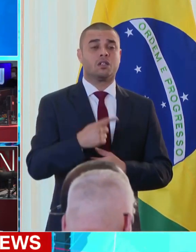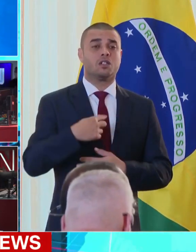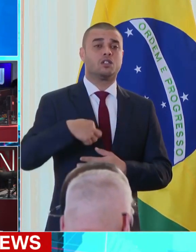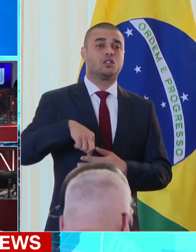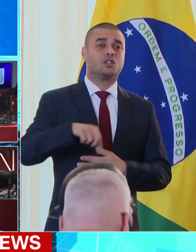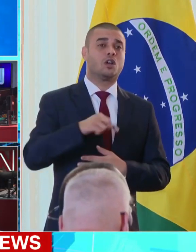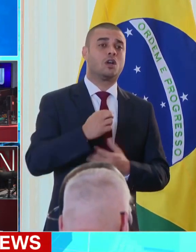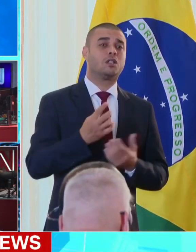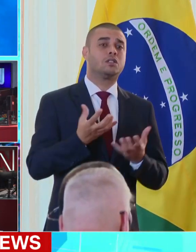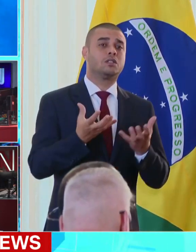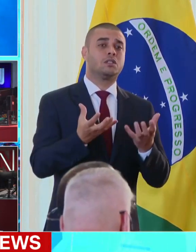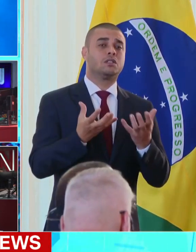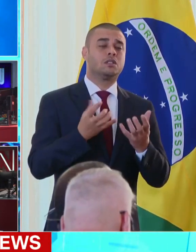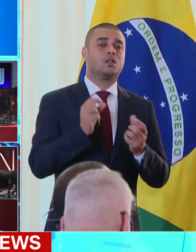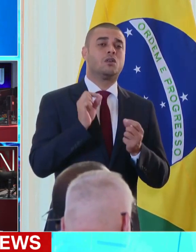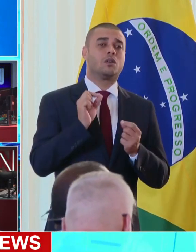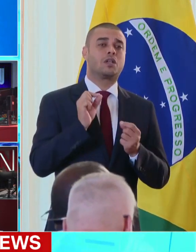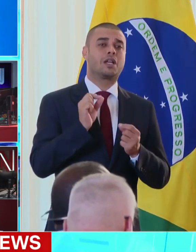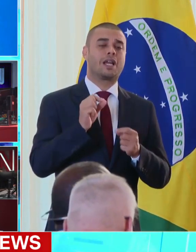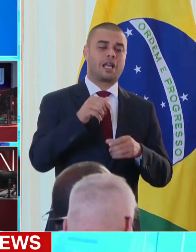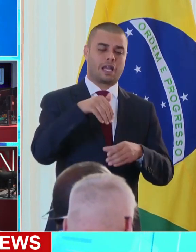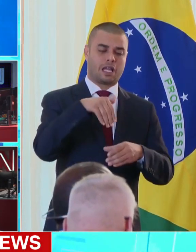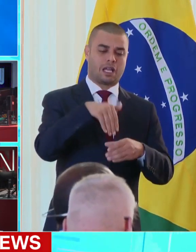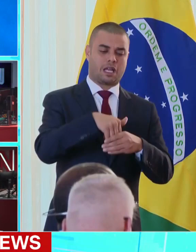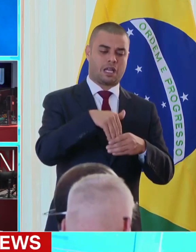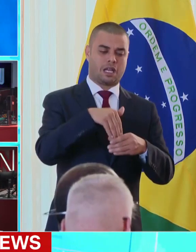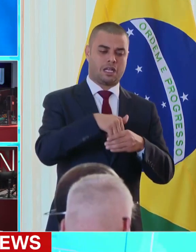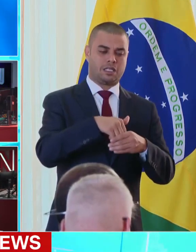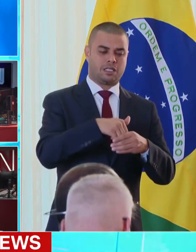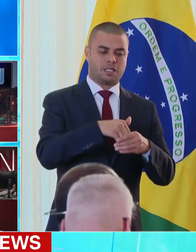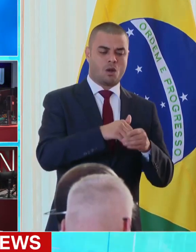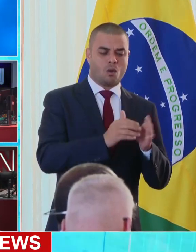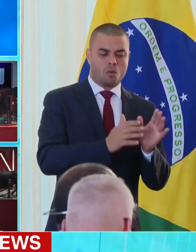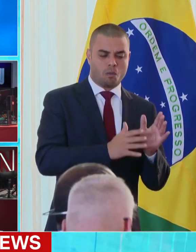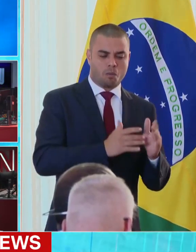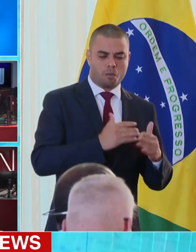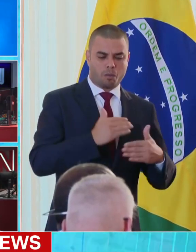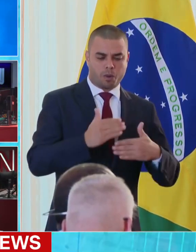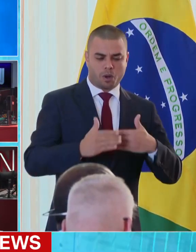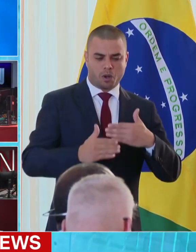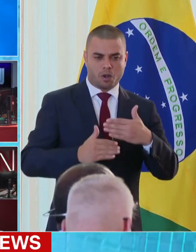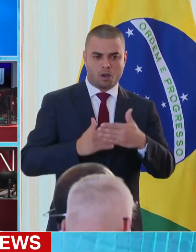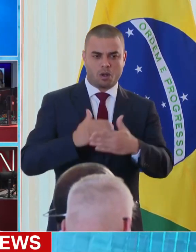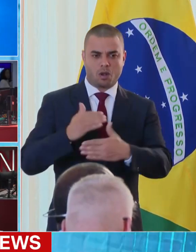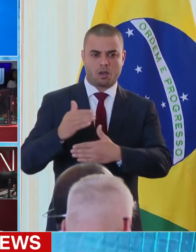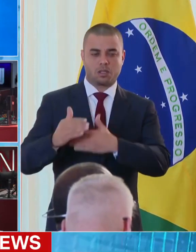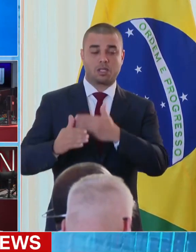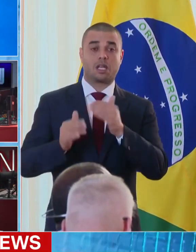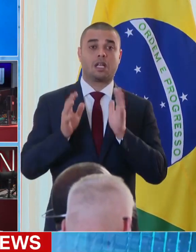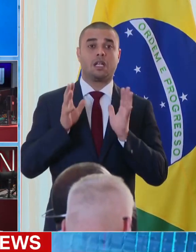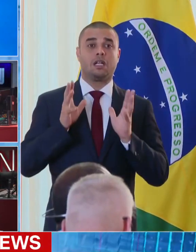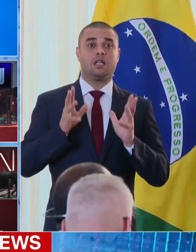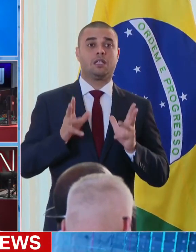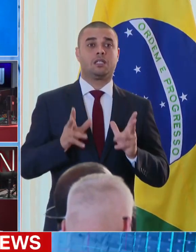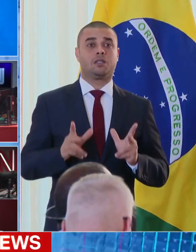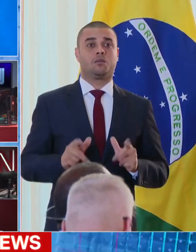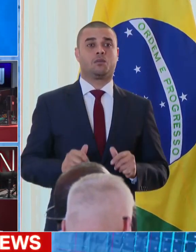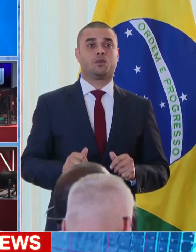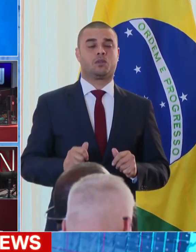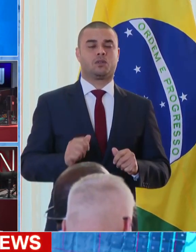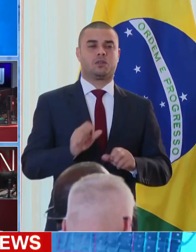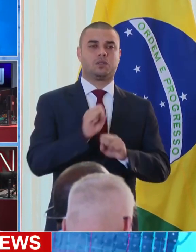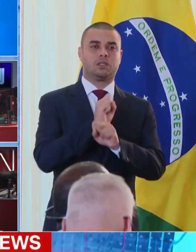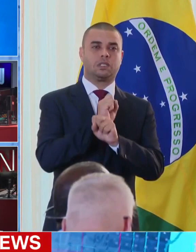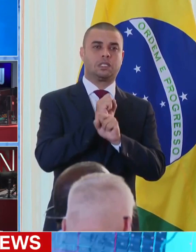menção a isso presidente poderia ter se informado e poderia ter feito menção a essas informações então Além